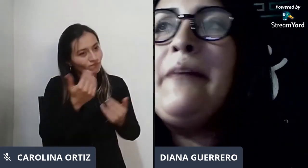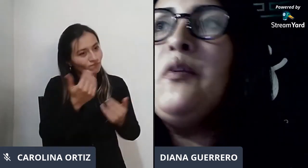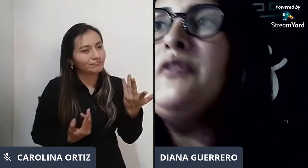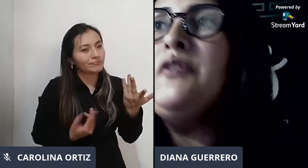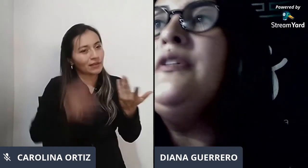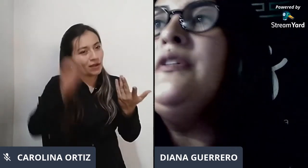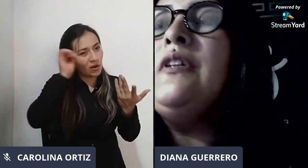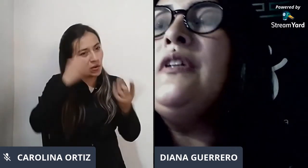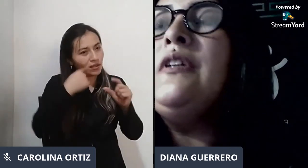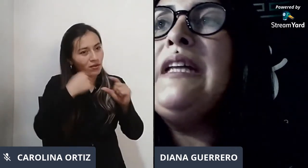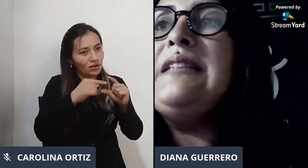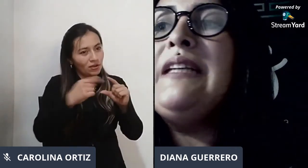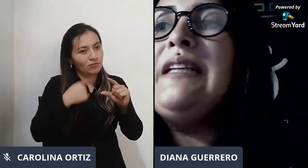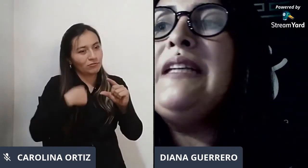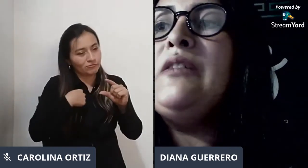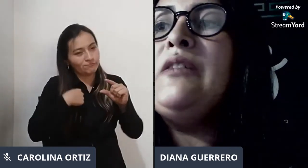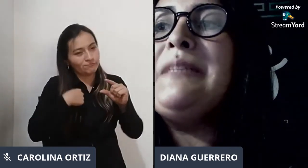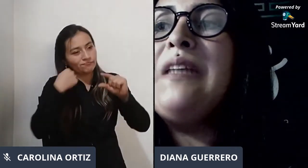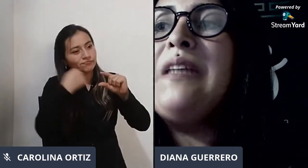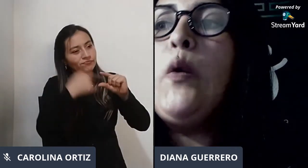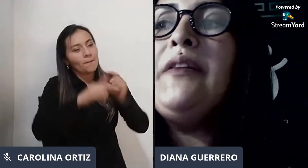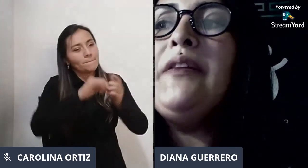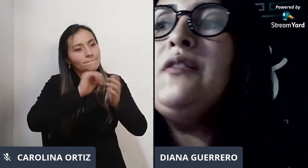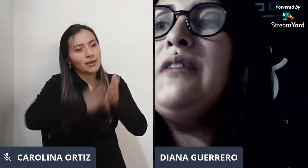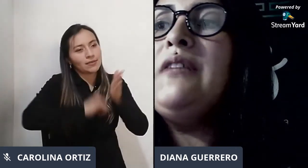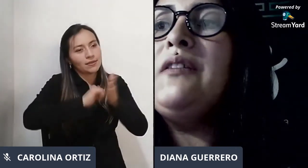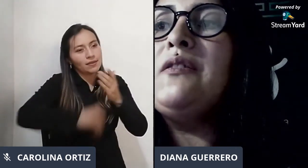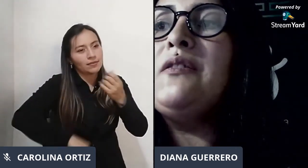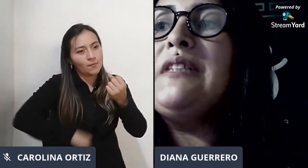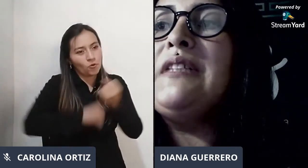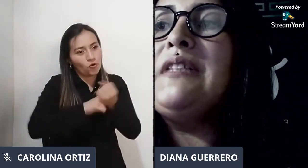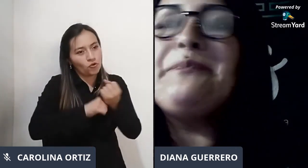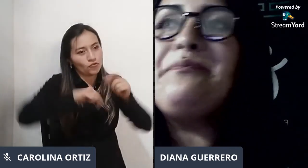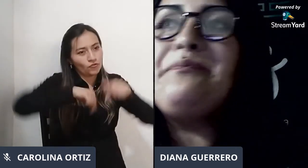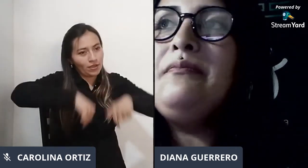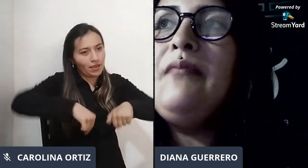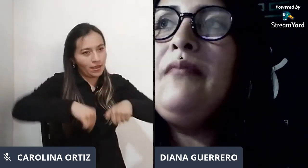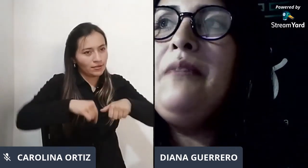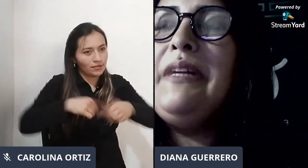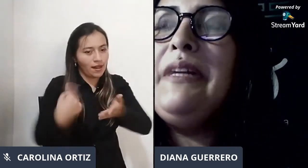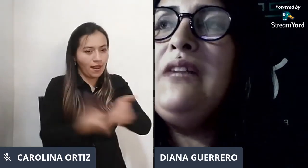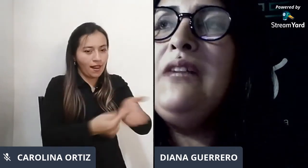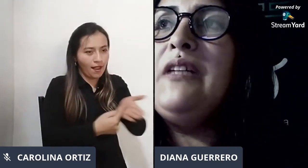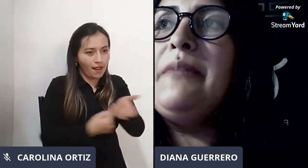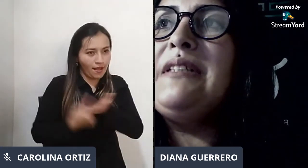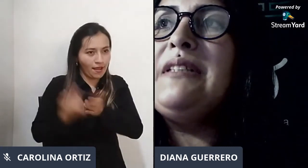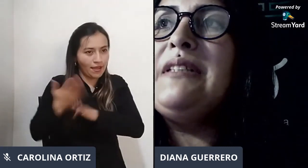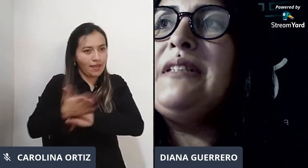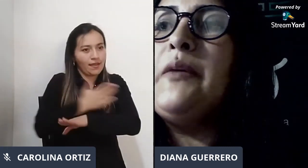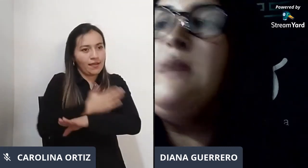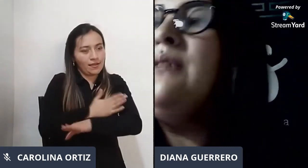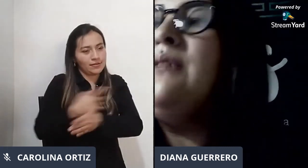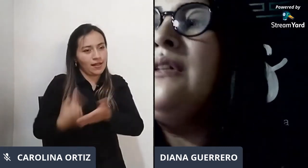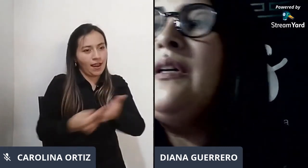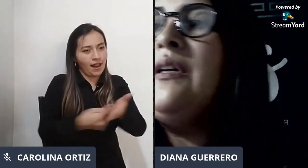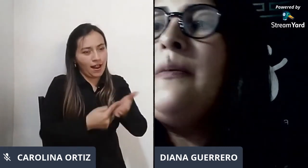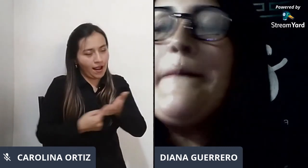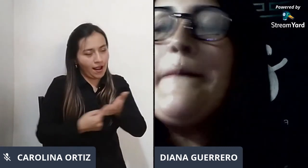de apoyo de este y los demás encuentros. Entonces, para que lo tengan presente. Bueno,